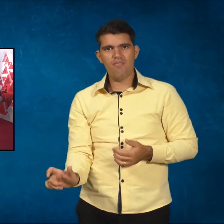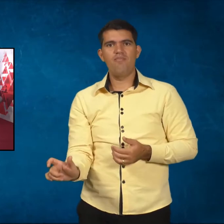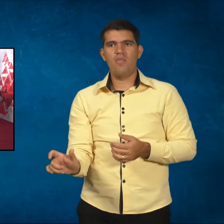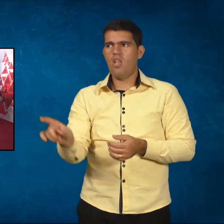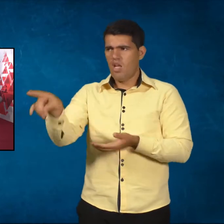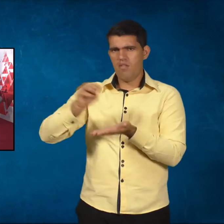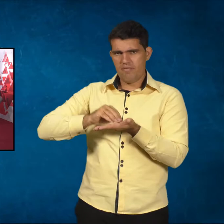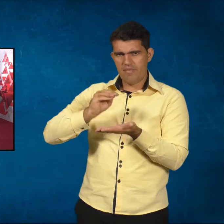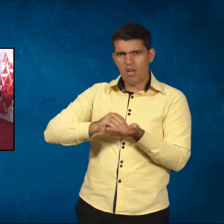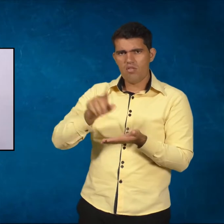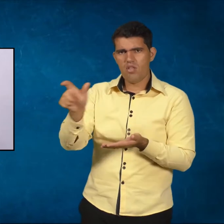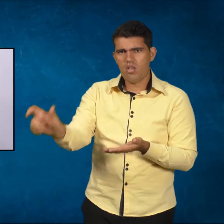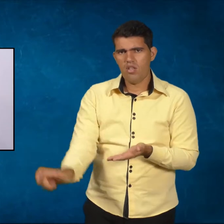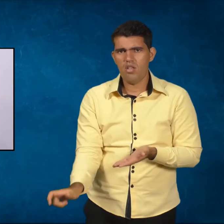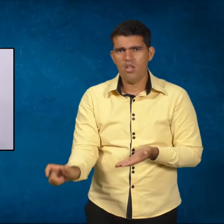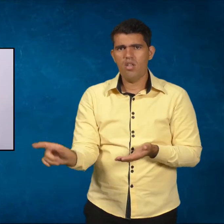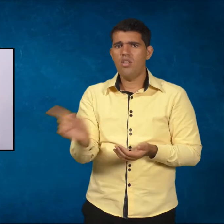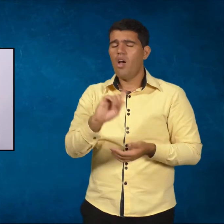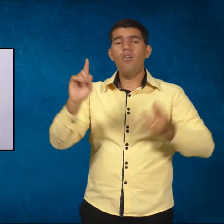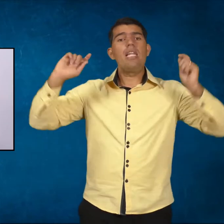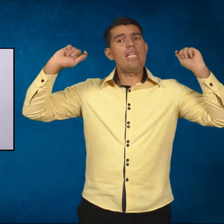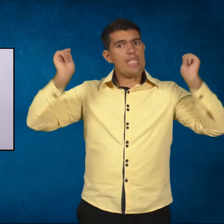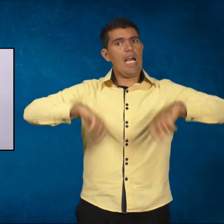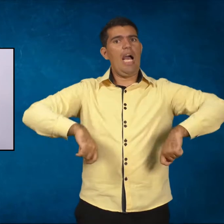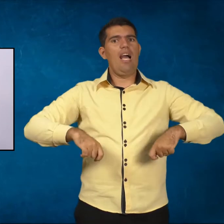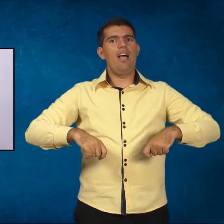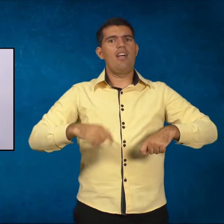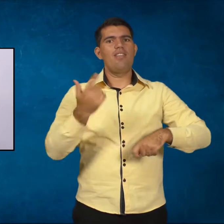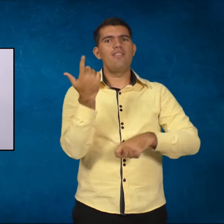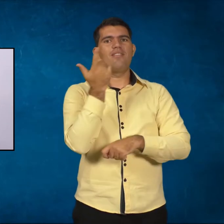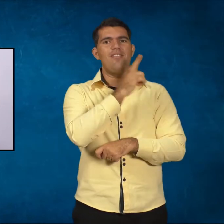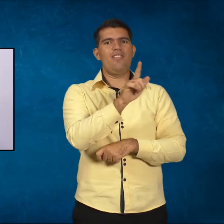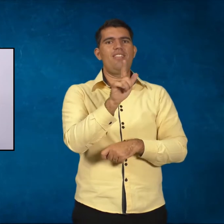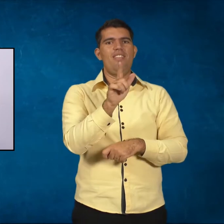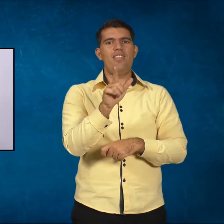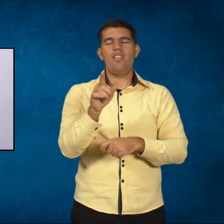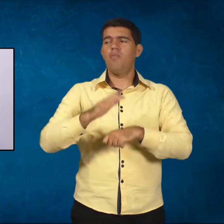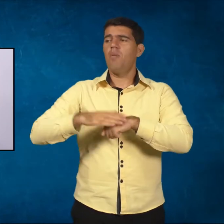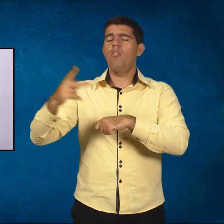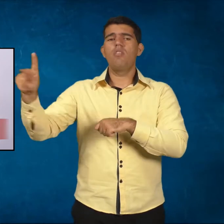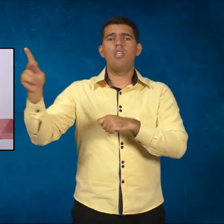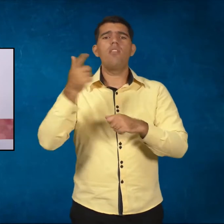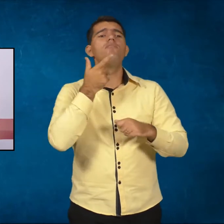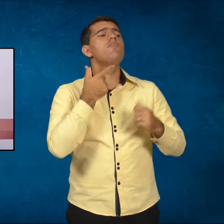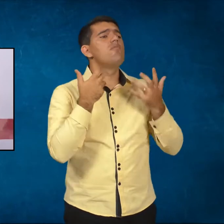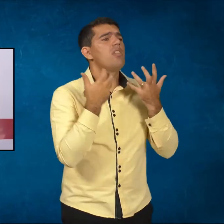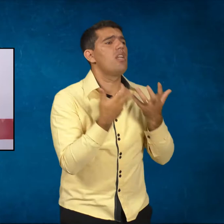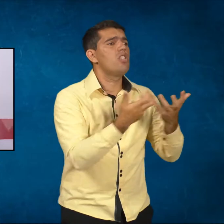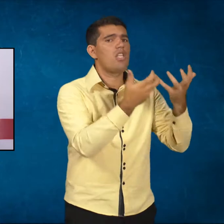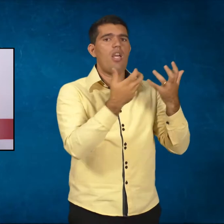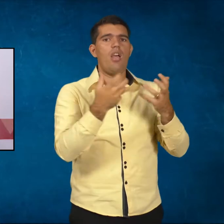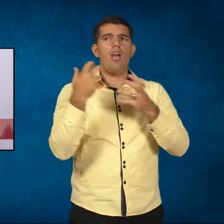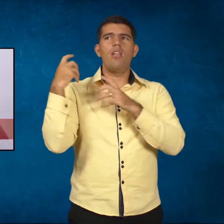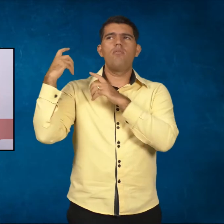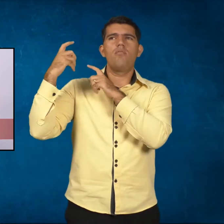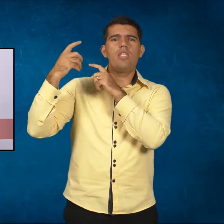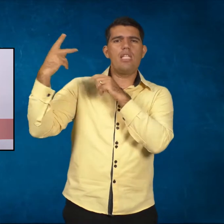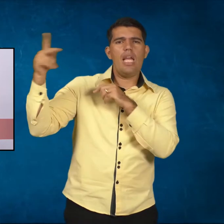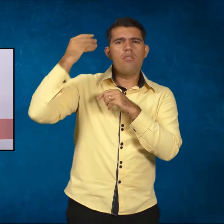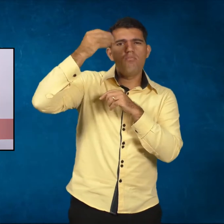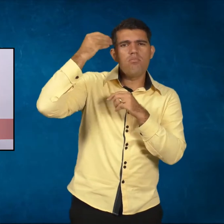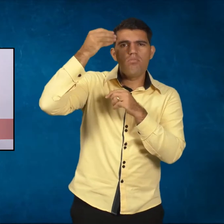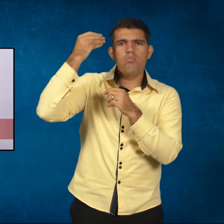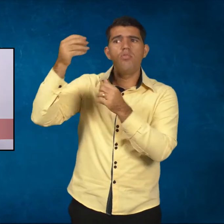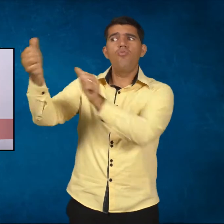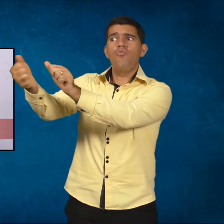o sujeito da falta é um sujeito de um potencial de um potencial que é o trazer sua expectativa traz sua bagagem traz seu conhecimento